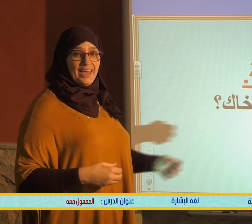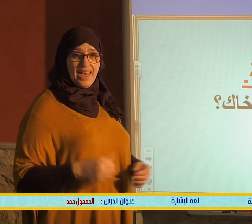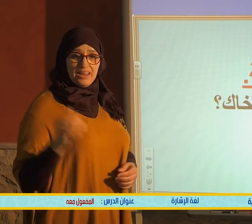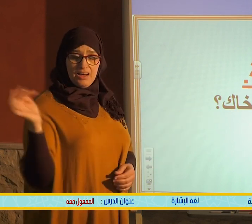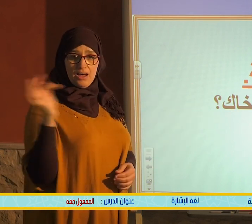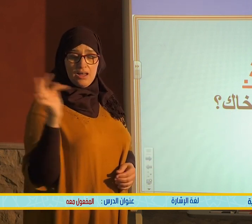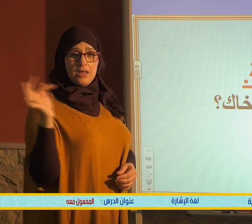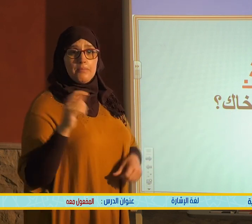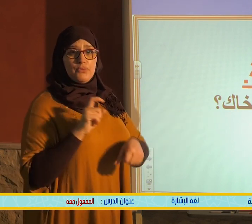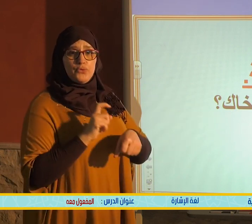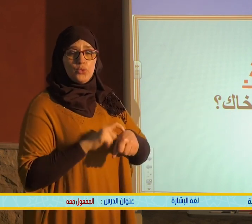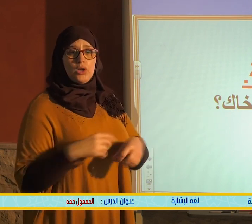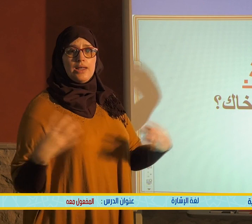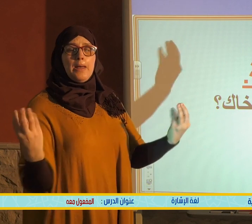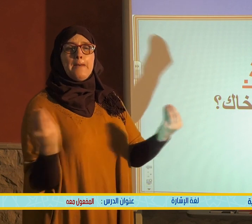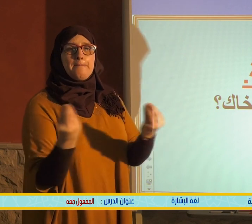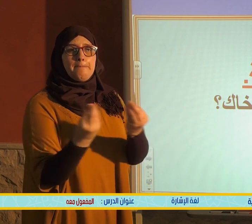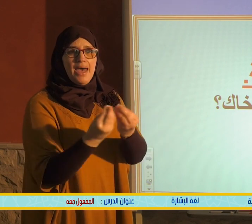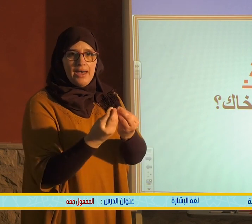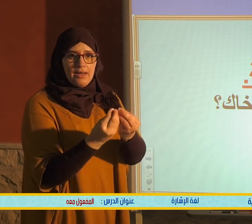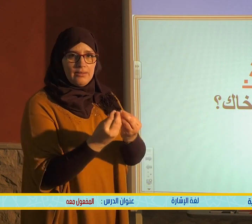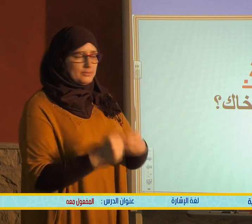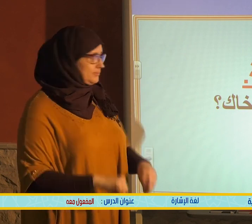أخاك مفعول معه.